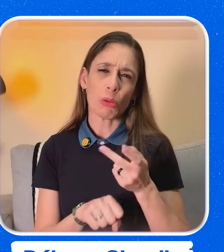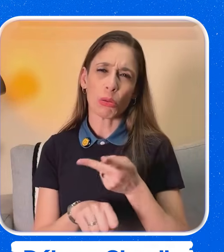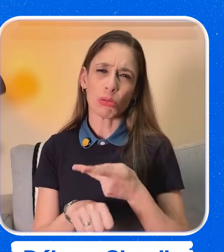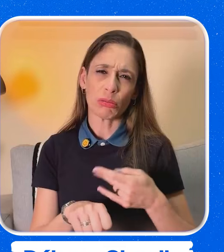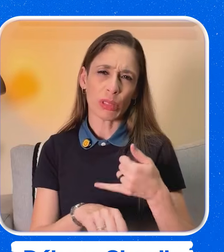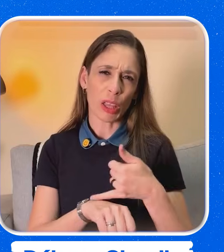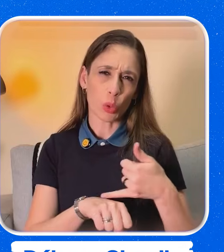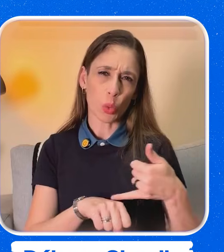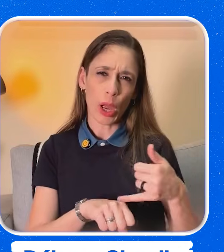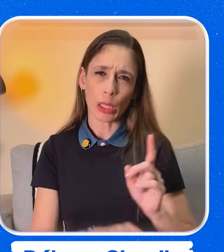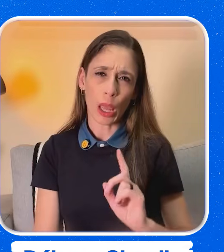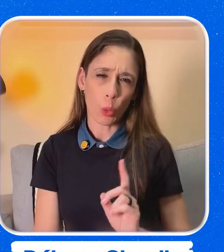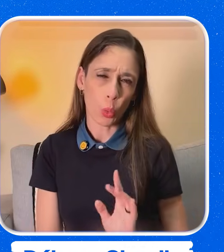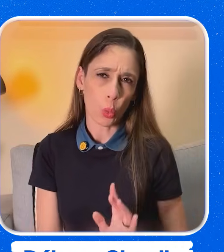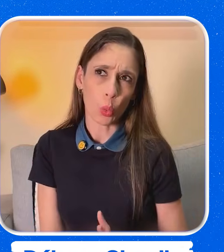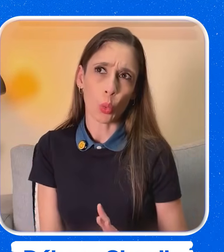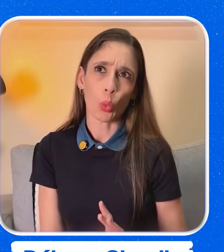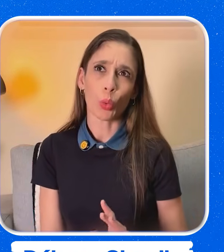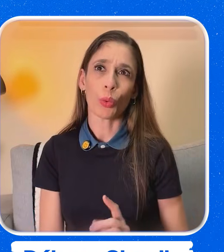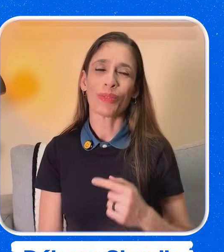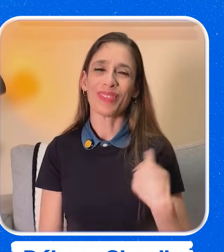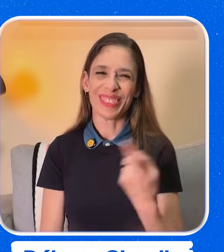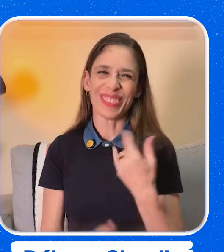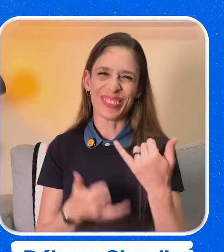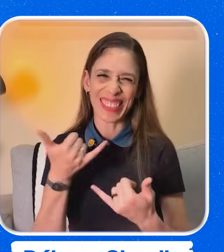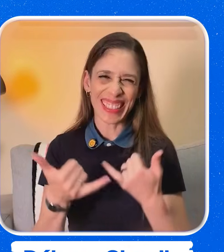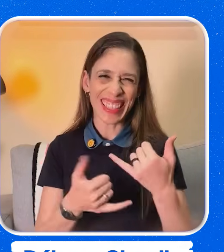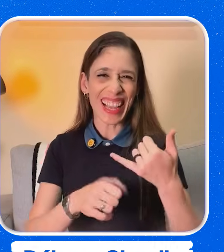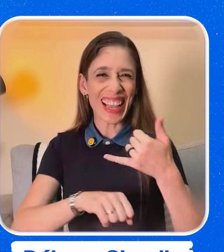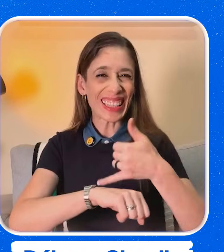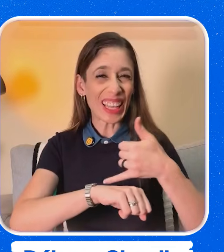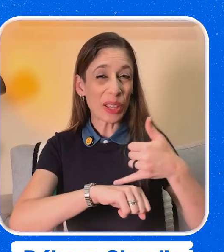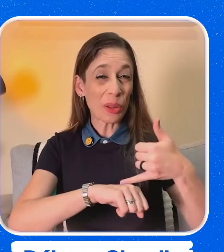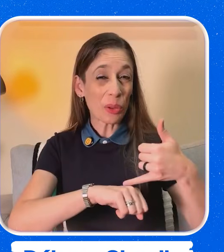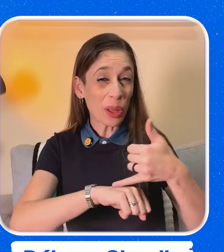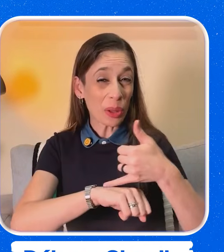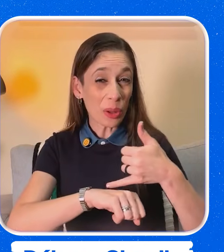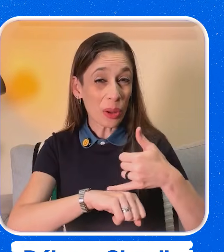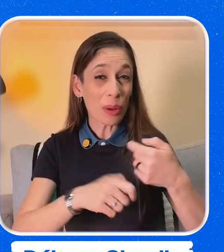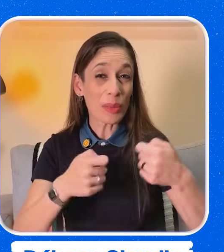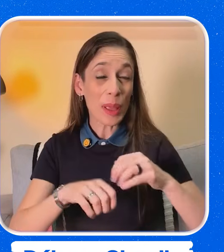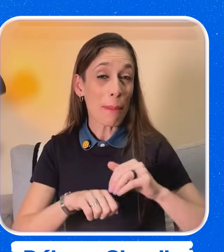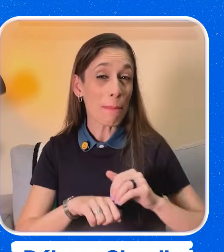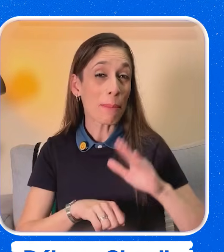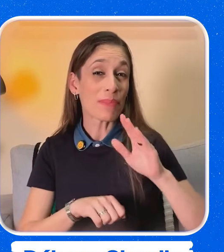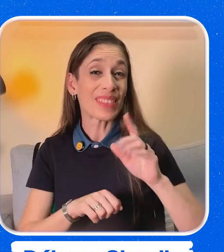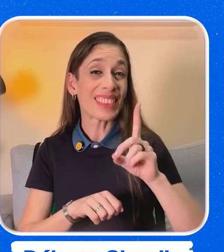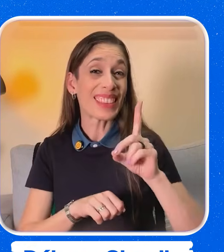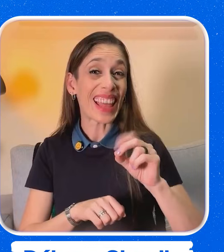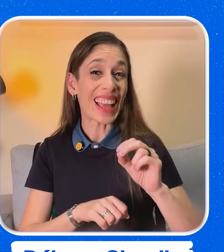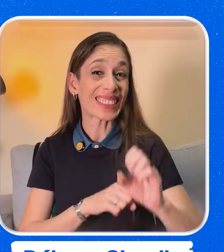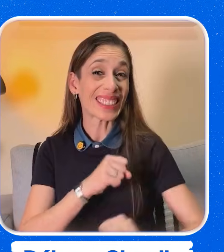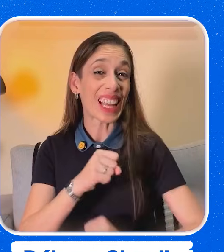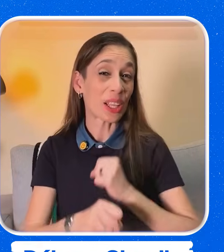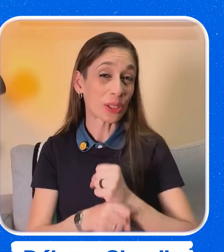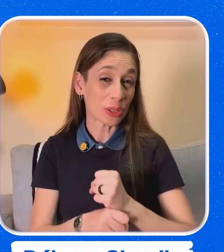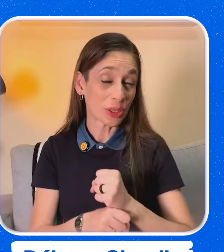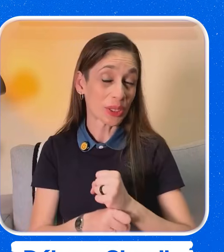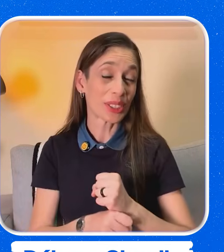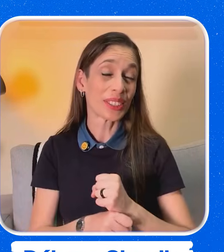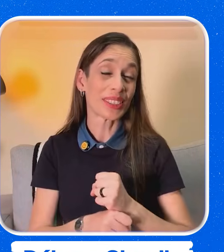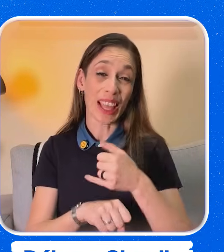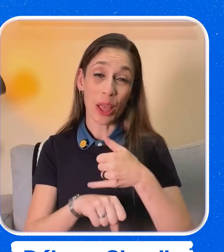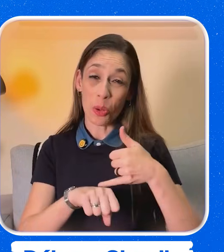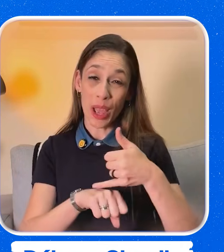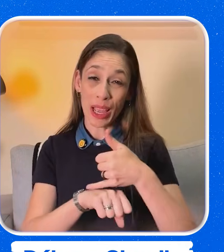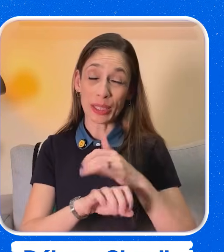gente brinca muito que dentro da tatuagem só é tatuador quem já tem 10 anos de tatuagem, tipo assim. Mas,